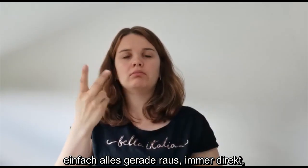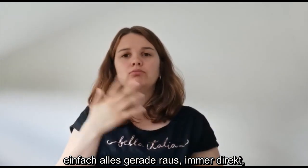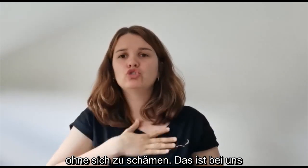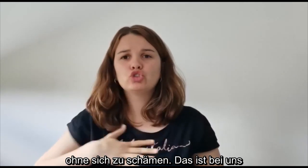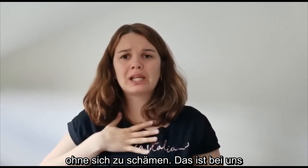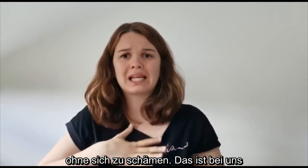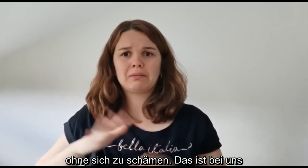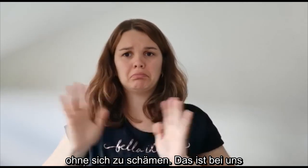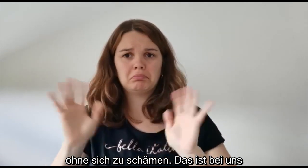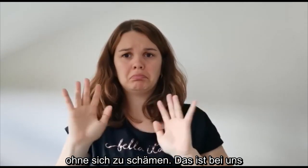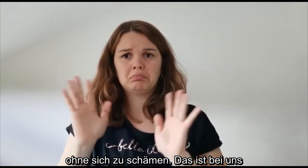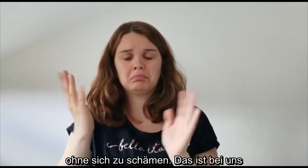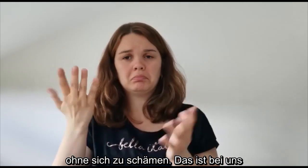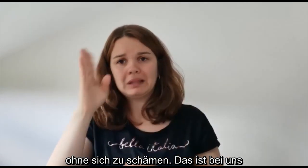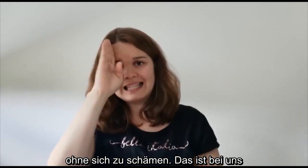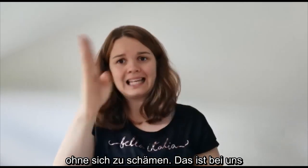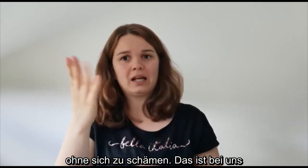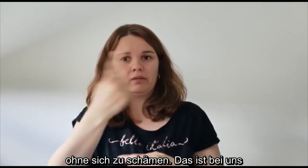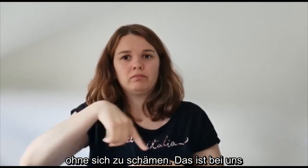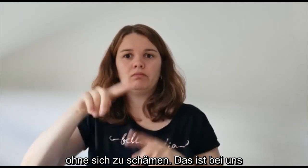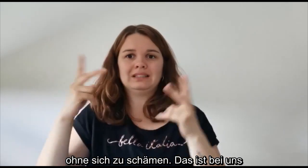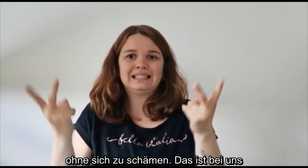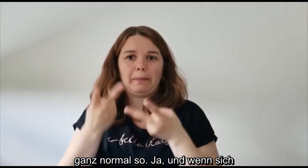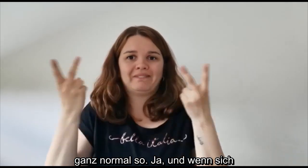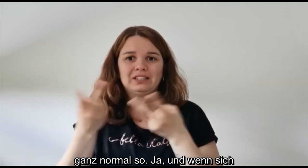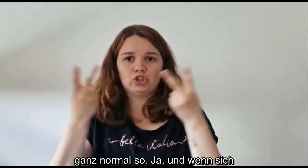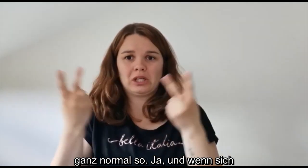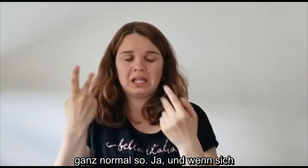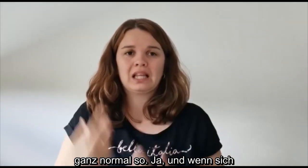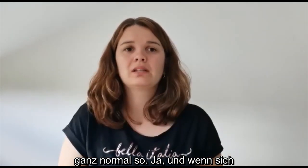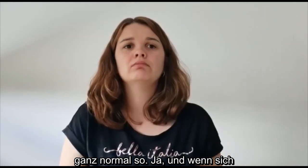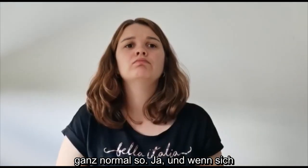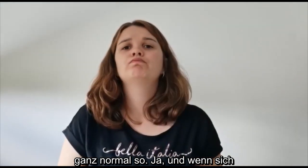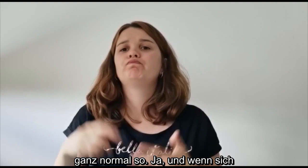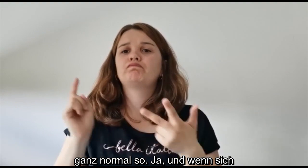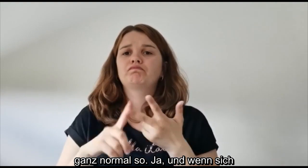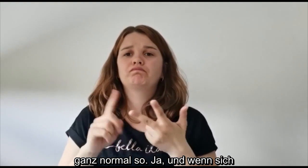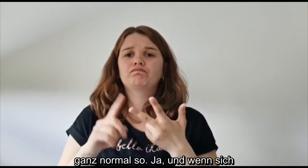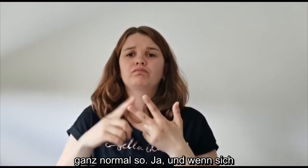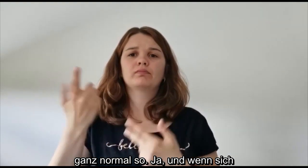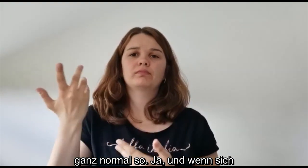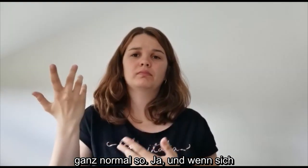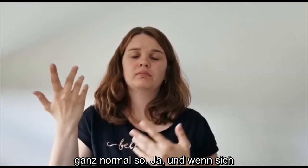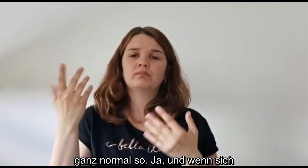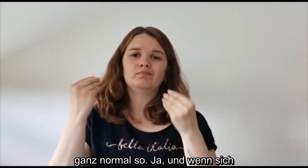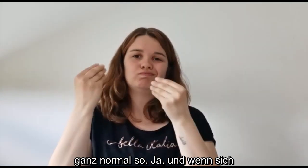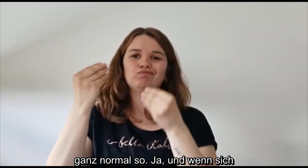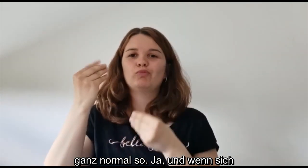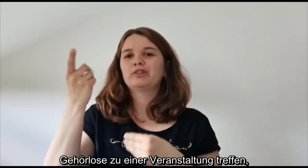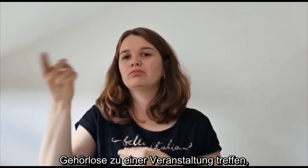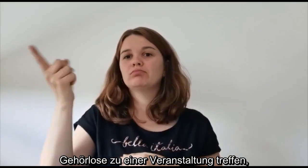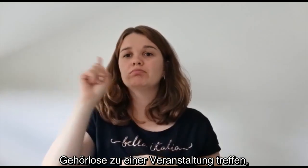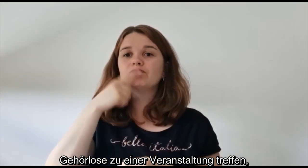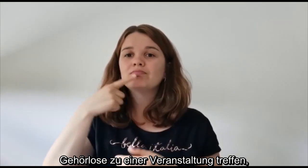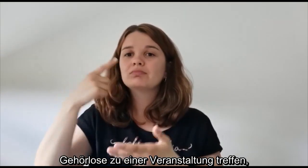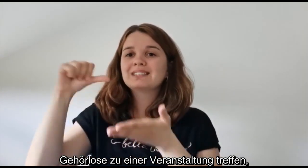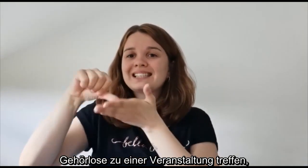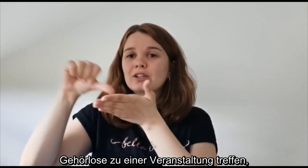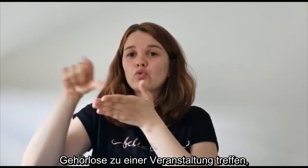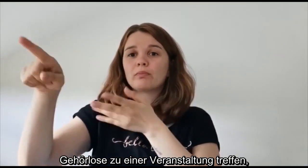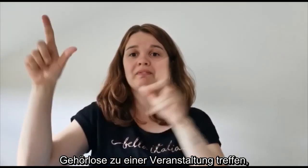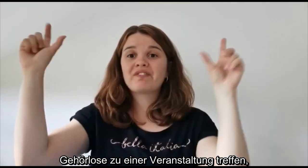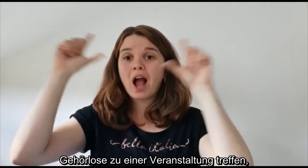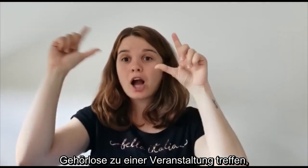Immer direkt, ohne sich zu schämen Das ist bei uns ganz normal so Ja, und wenn sich Gehörlose